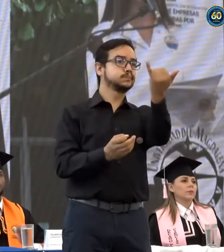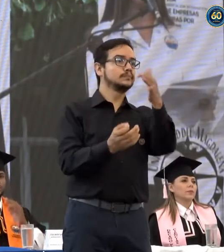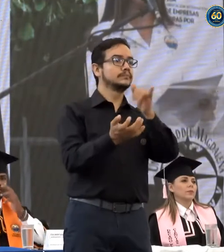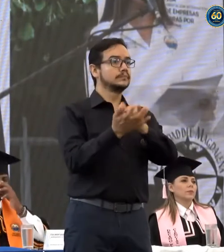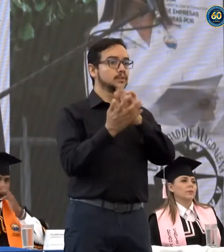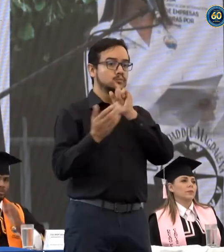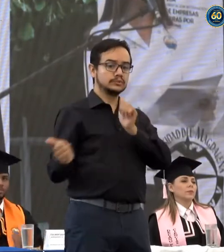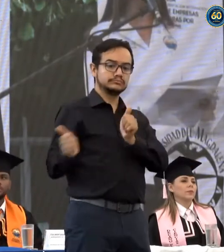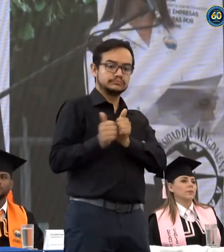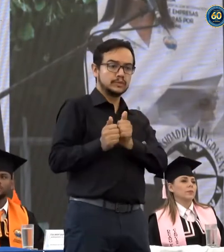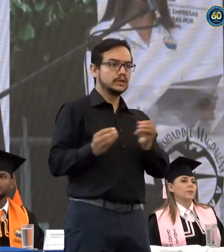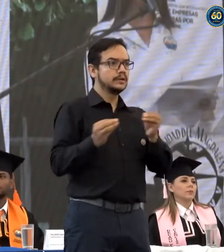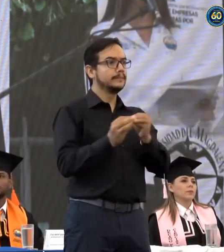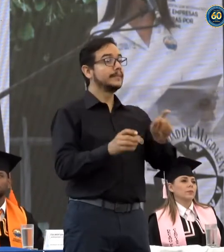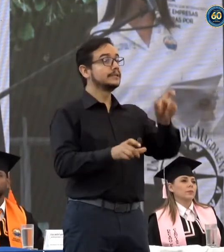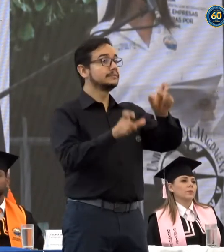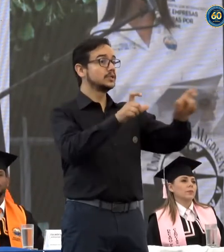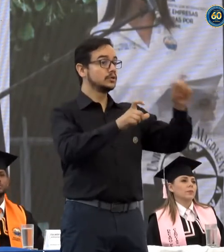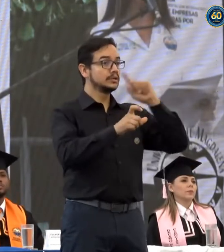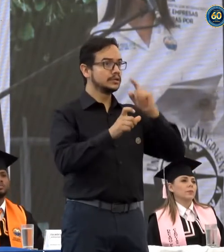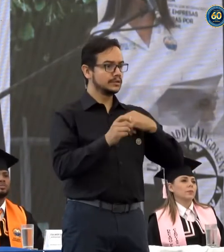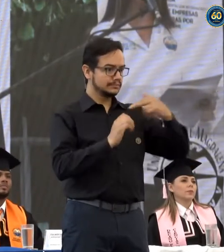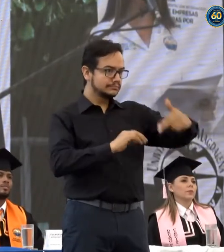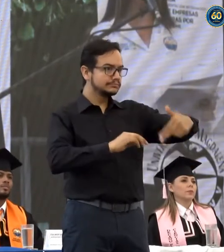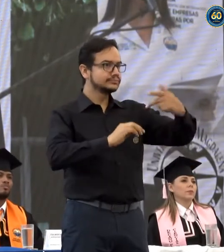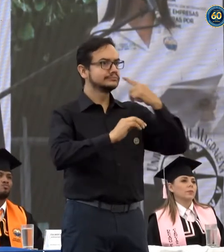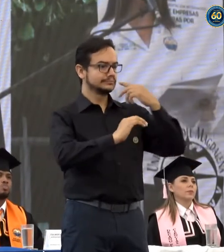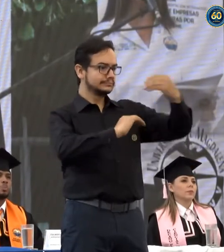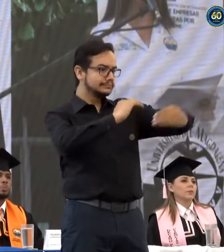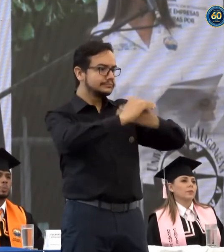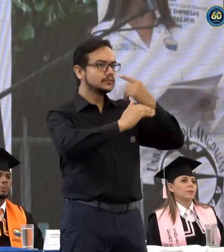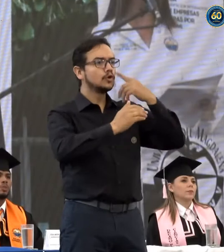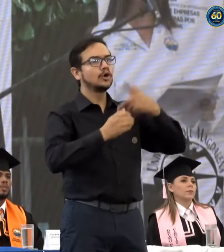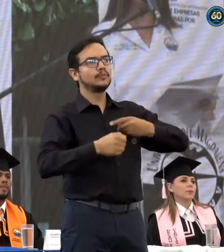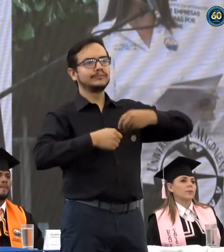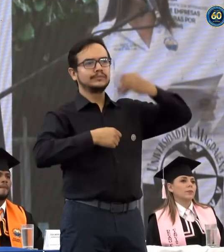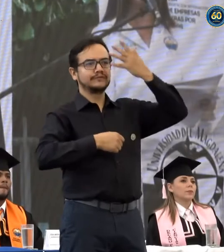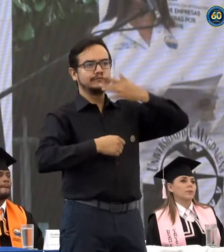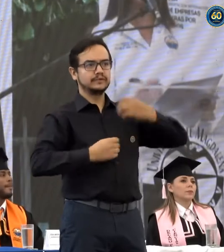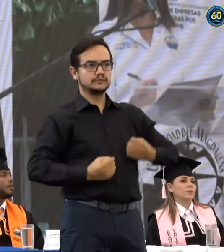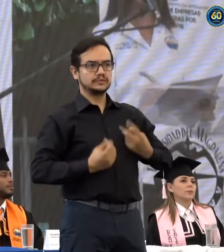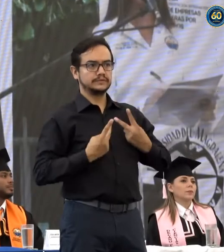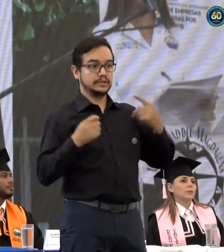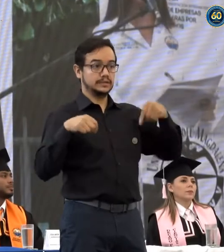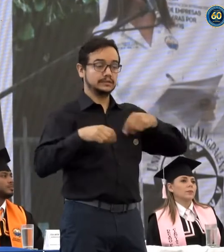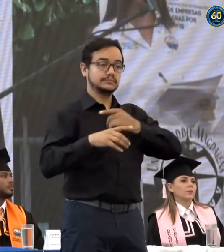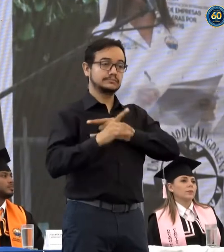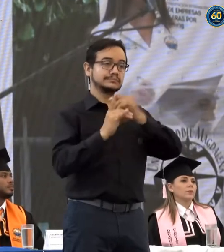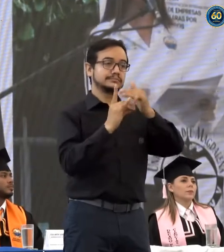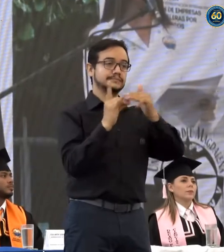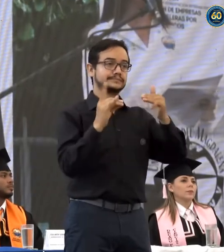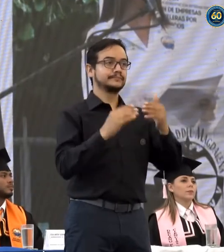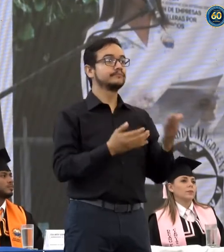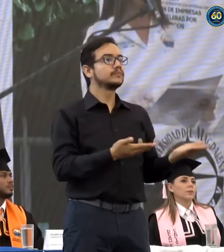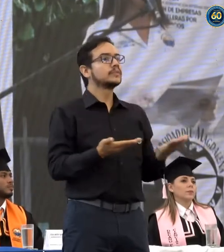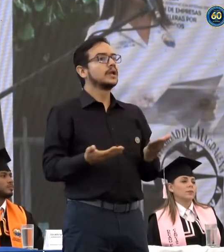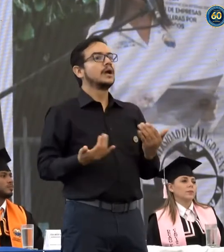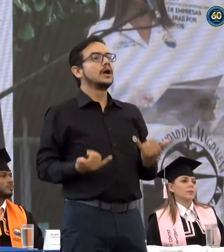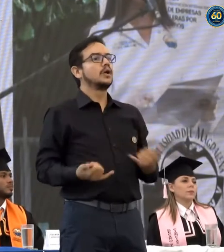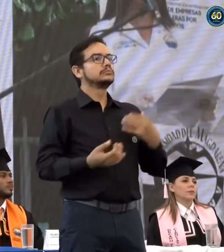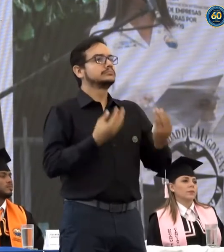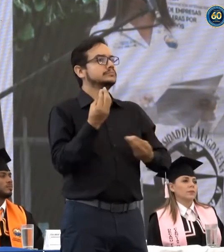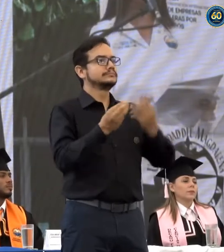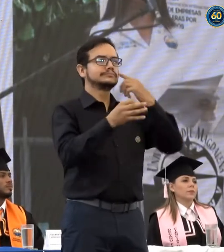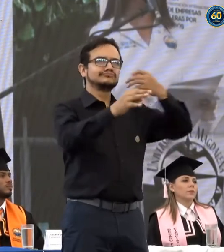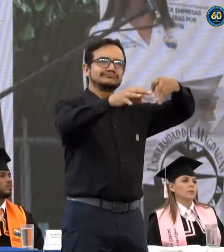y a todas las personas que se conectan con nosotros a través de la transmisión del Facebook Live de la Universidad del Magdalena a continuación daremos una